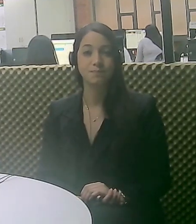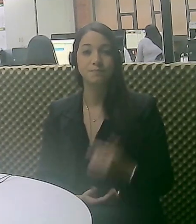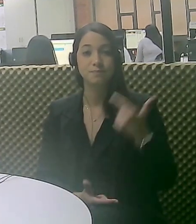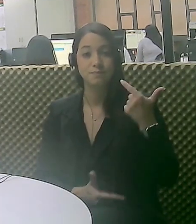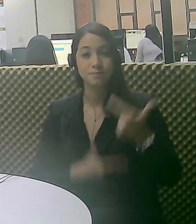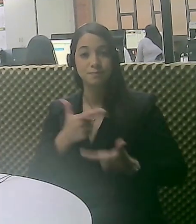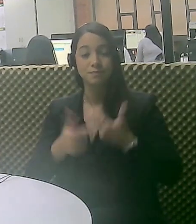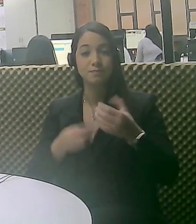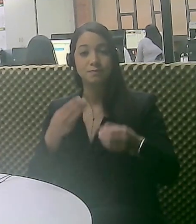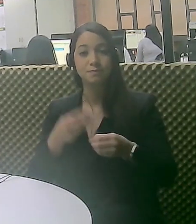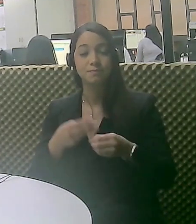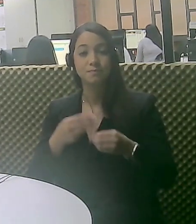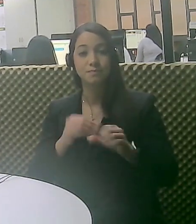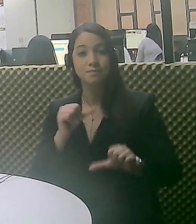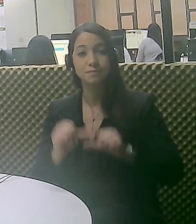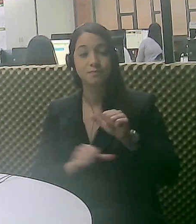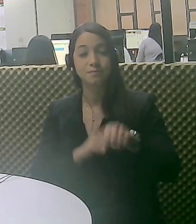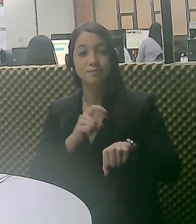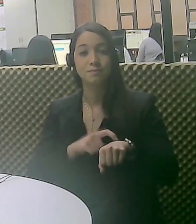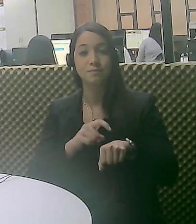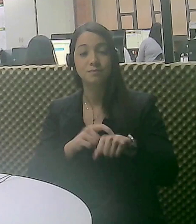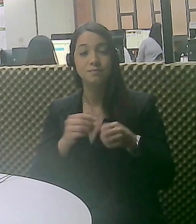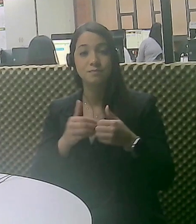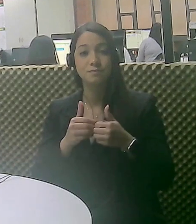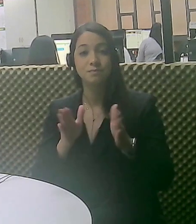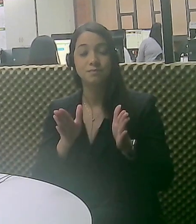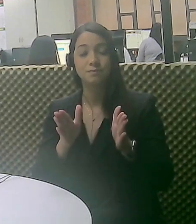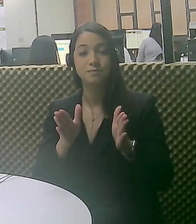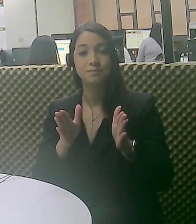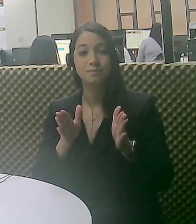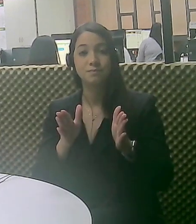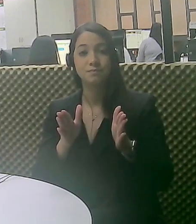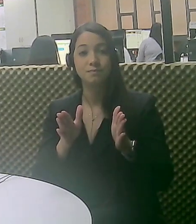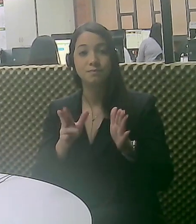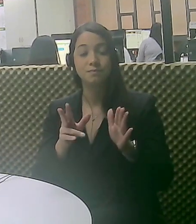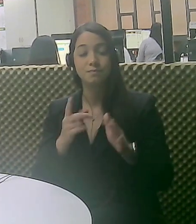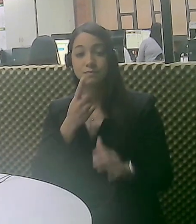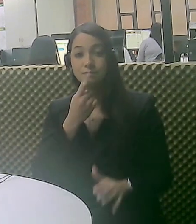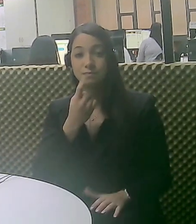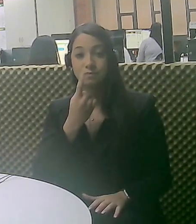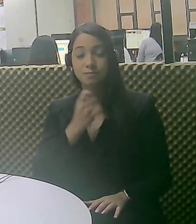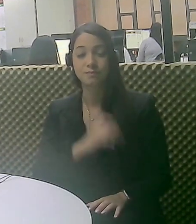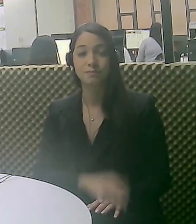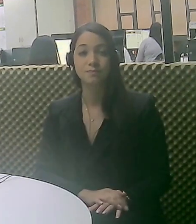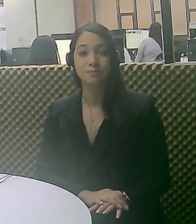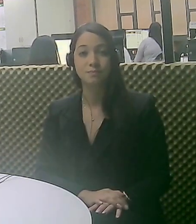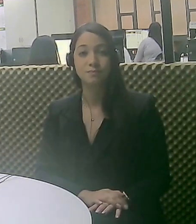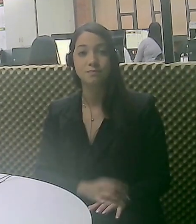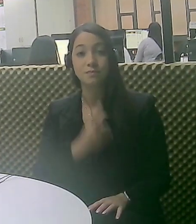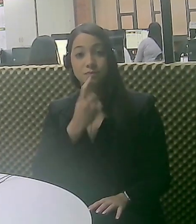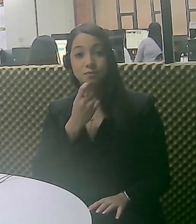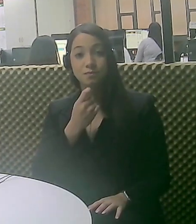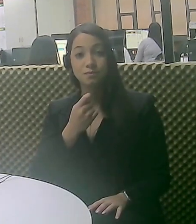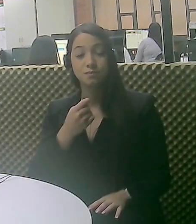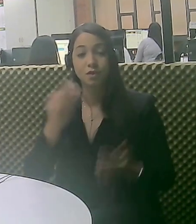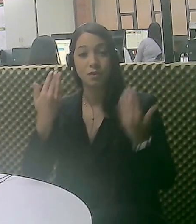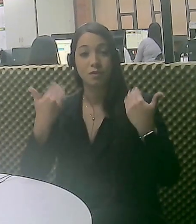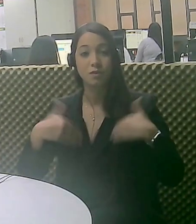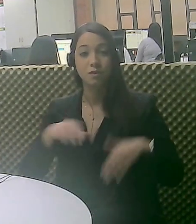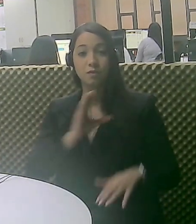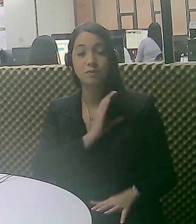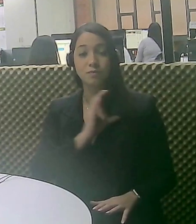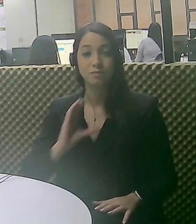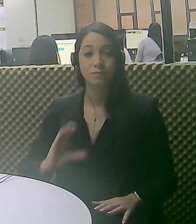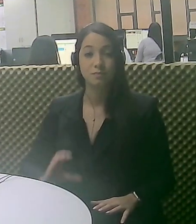Serviços municipais têm alteração de horário de funcionamento neste feriado. Devido ao feriado de Corpus Christi,